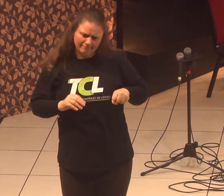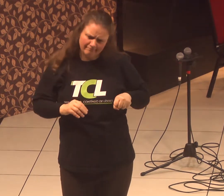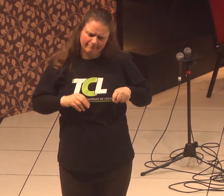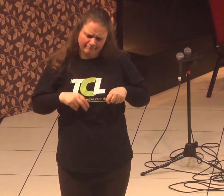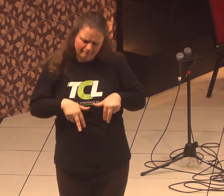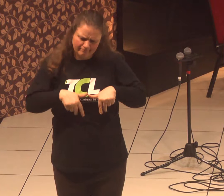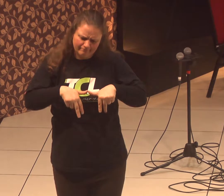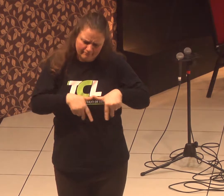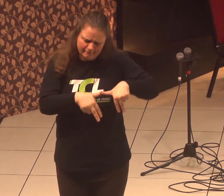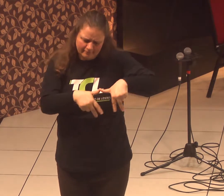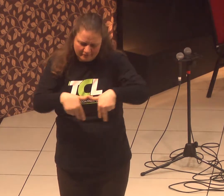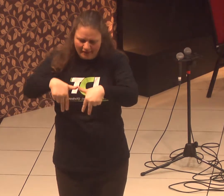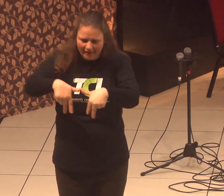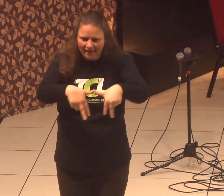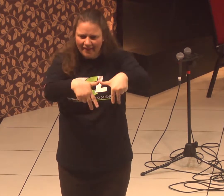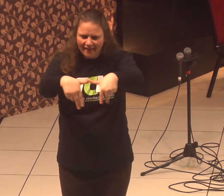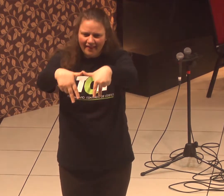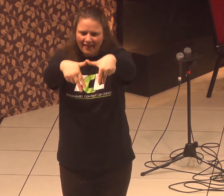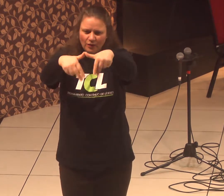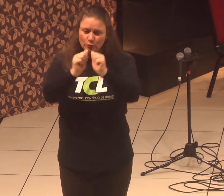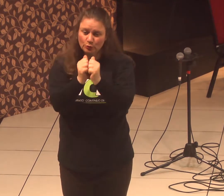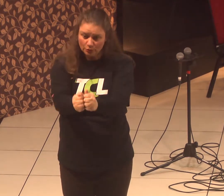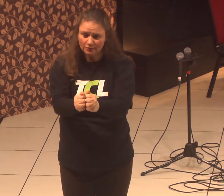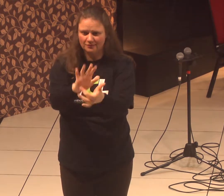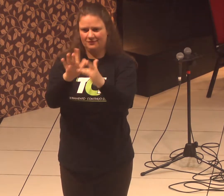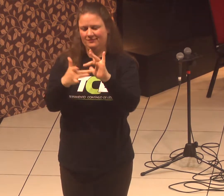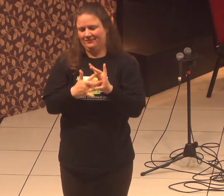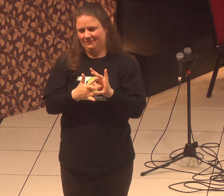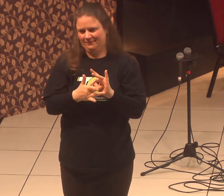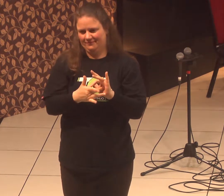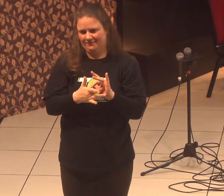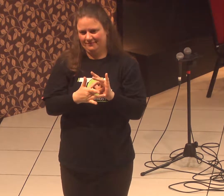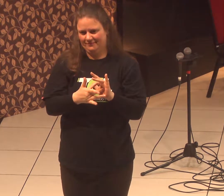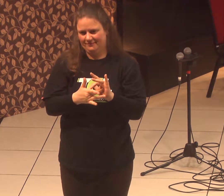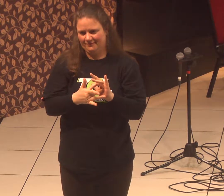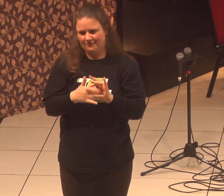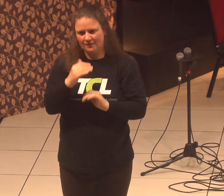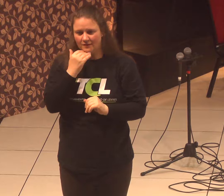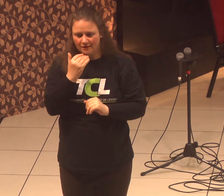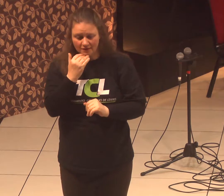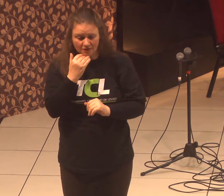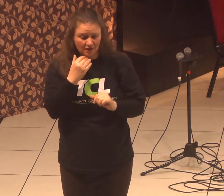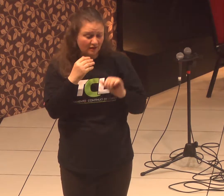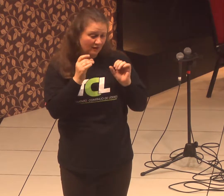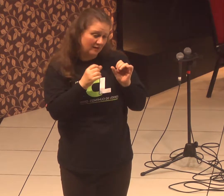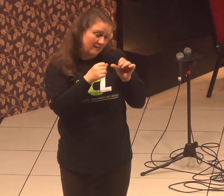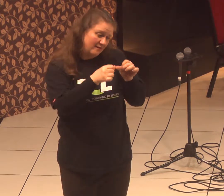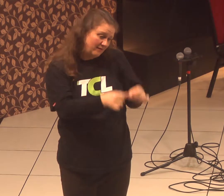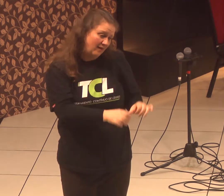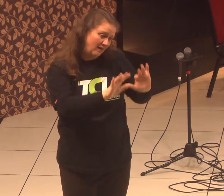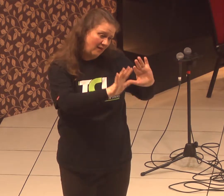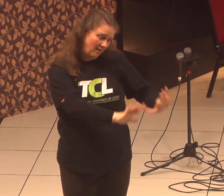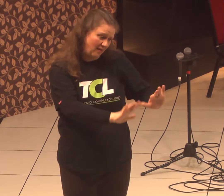com Jesus. Se a gente só fala, ela recebe e deixa ela lá, é lá que ela vai ficar, ela não vai andar.